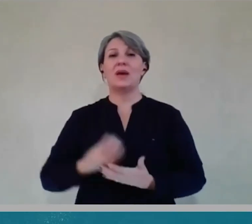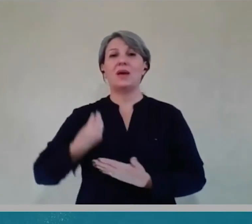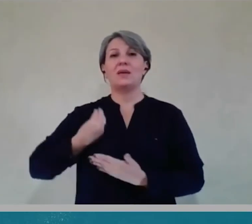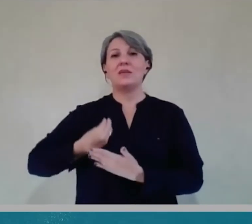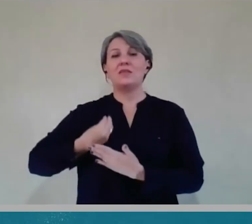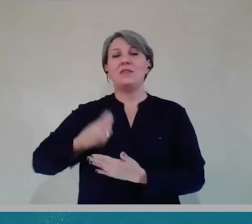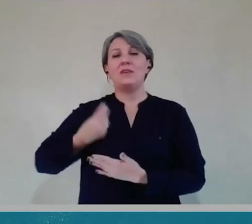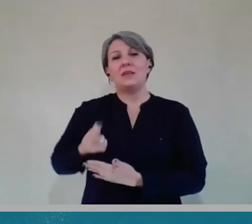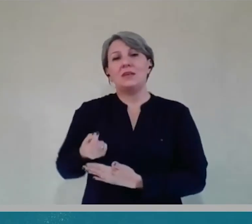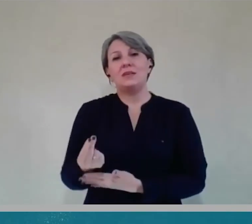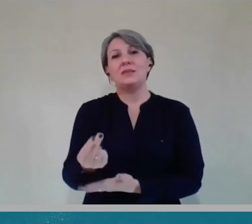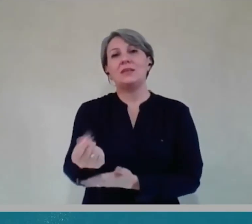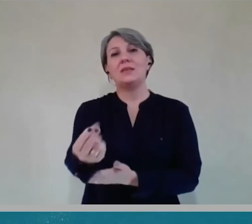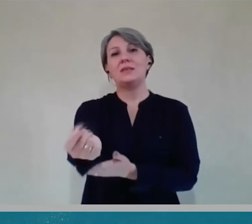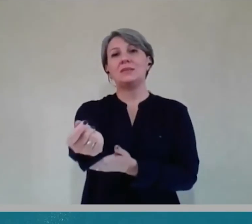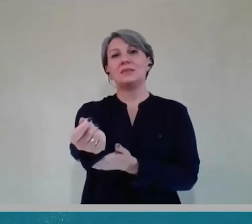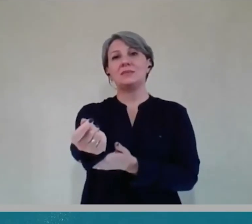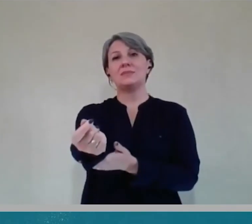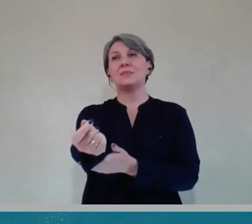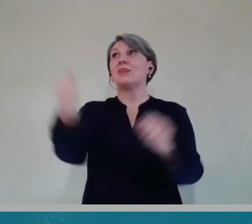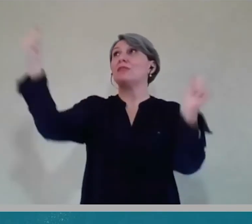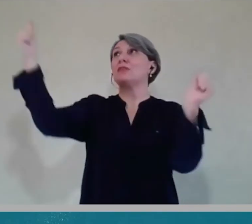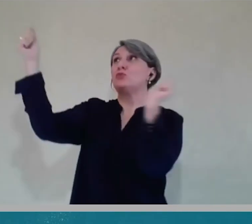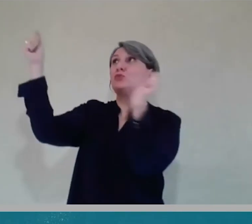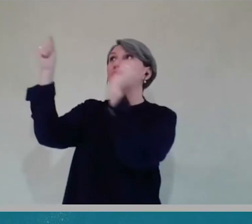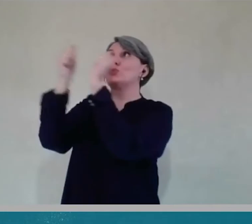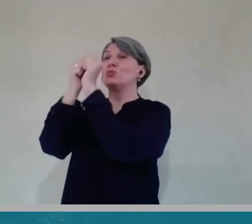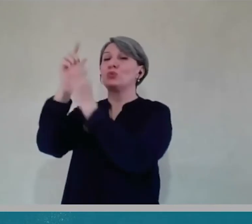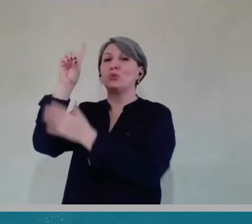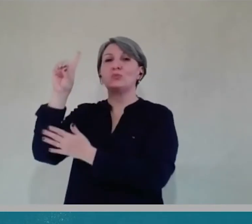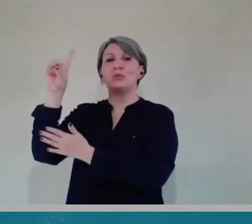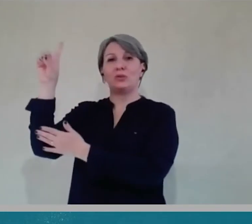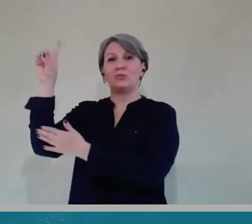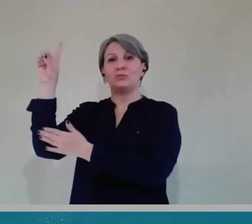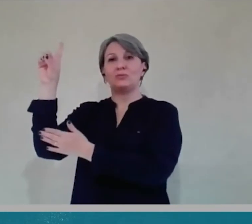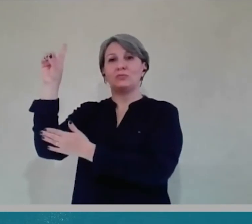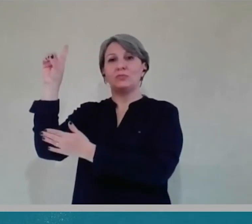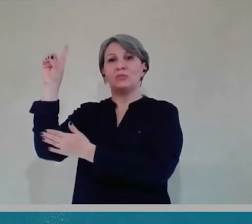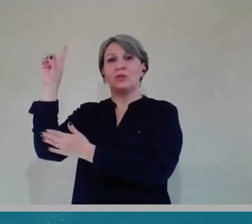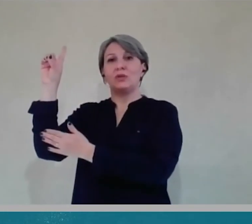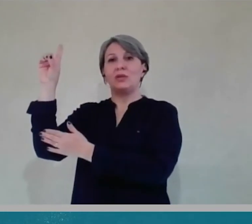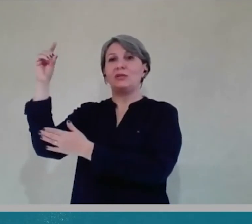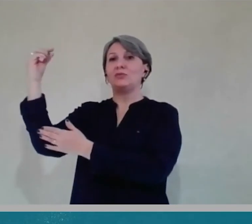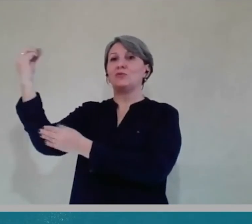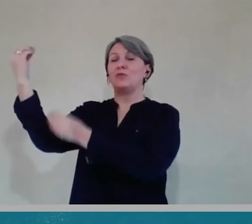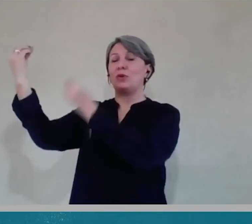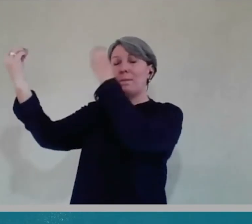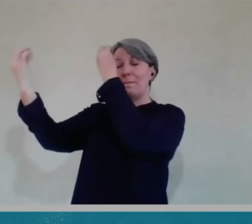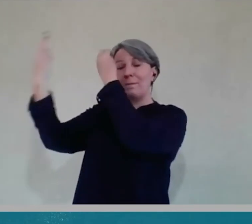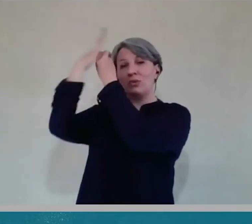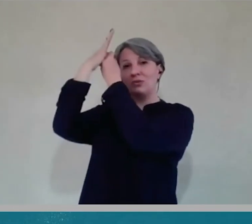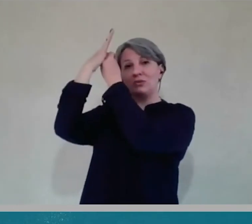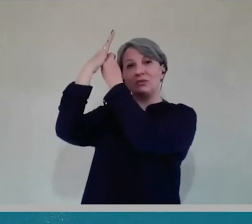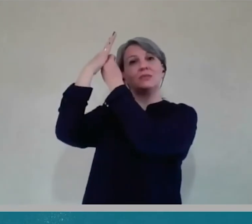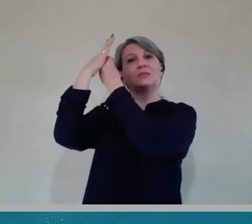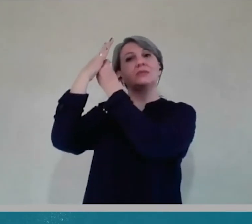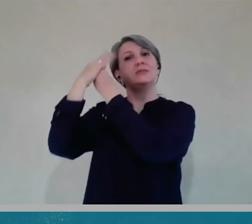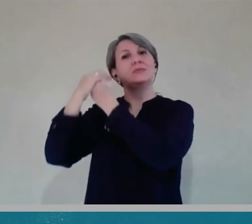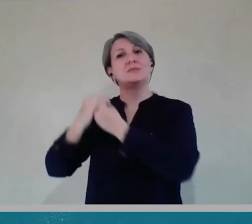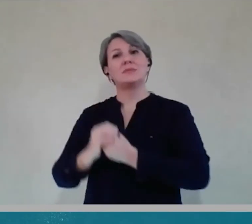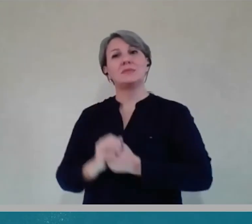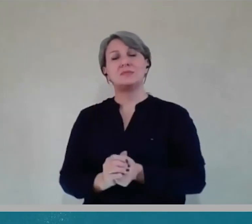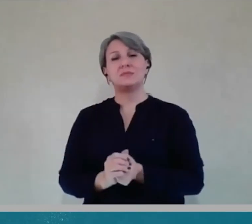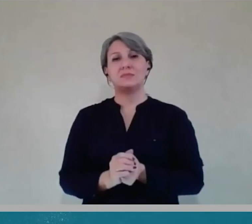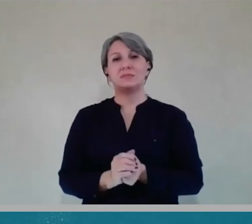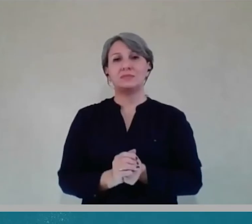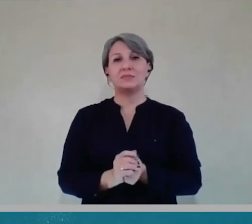com o Pai e nos foi manifestada. Irmãos, essa palavra de Deus, é pela